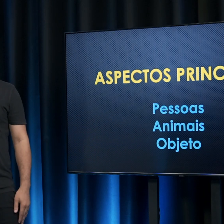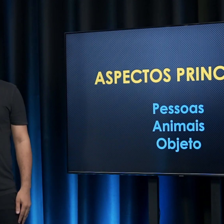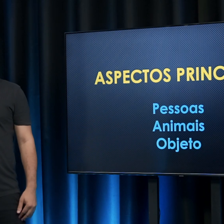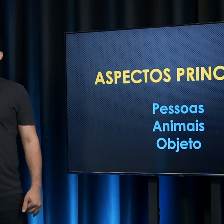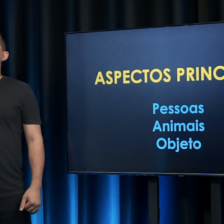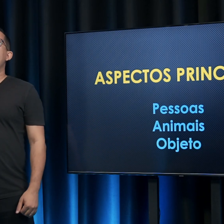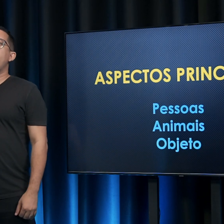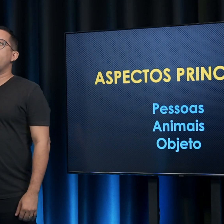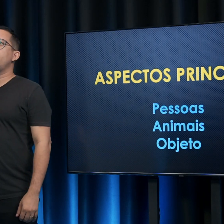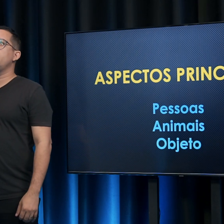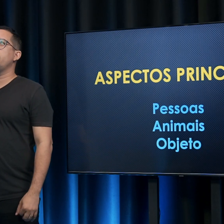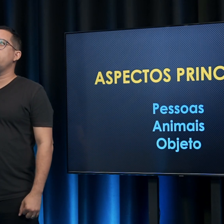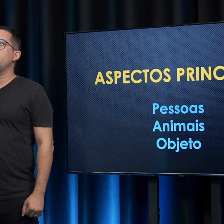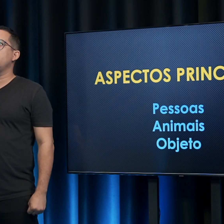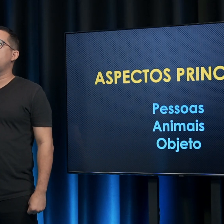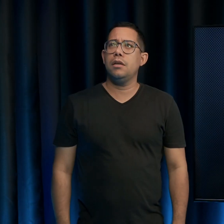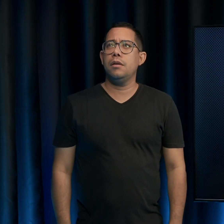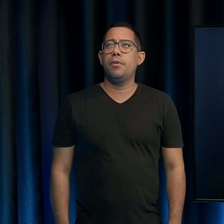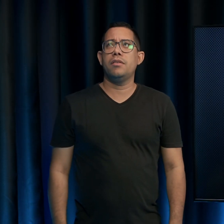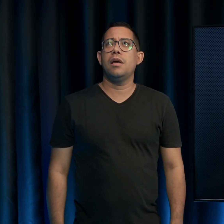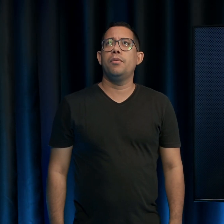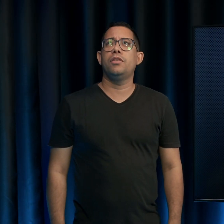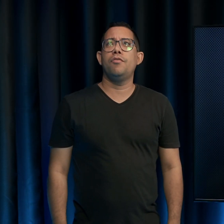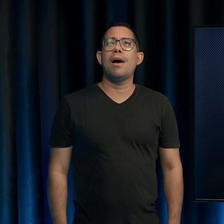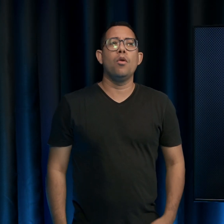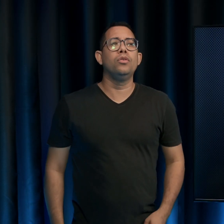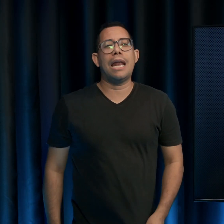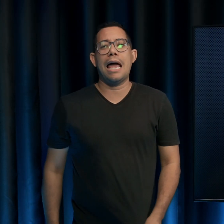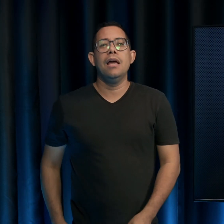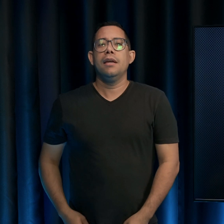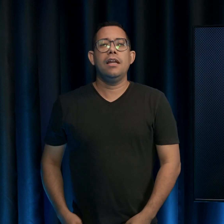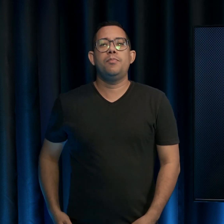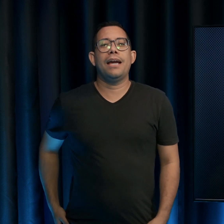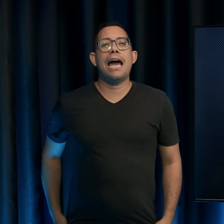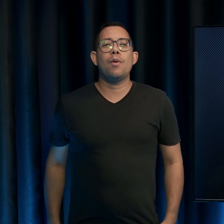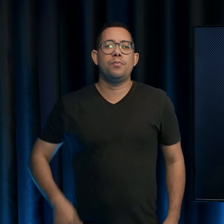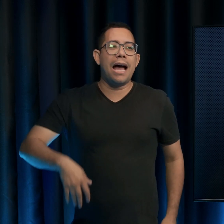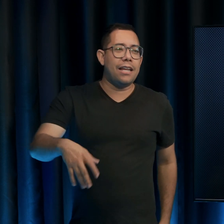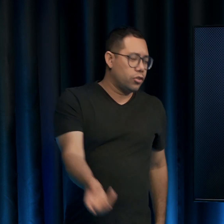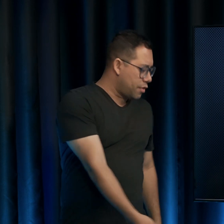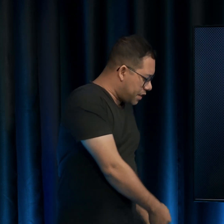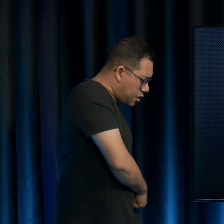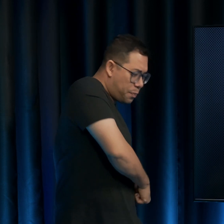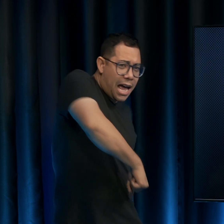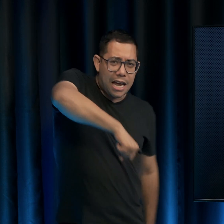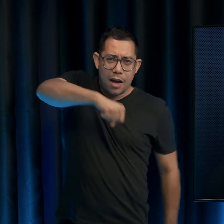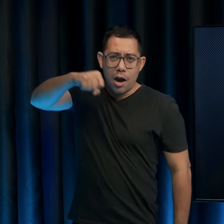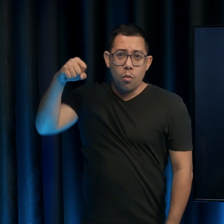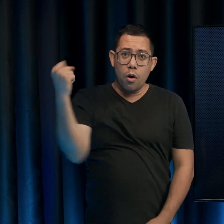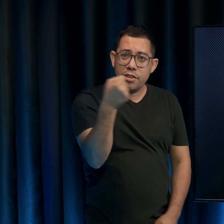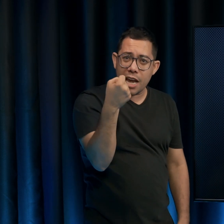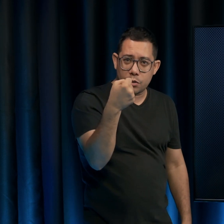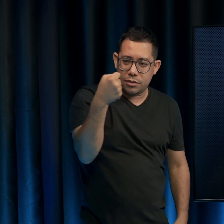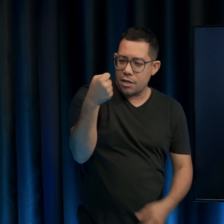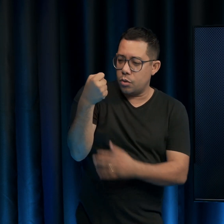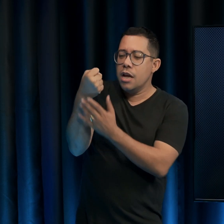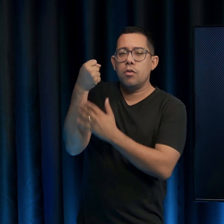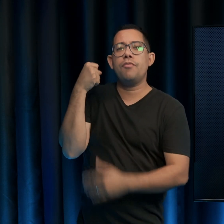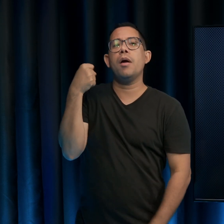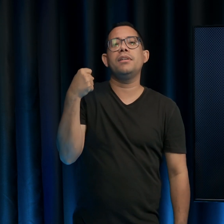falar de que, por exemplo, teve uma luta lá, eles pegaram a espada, então você vai fazer a espada, é um objeto, certo? Então a forma que você